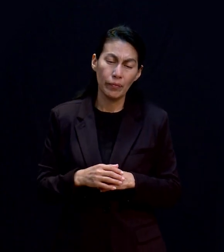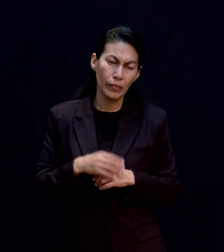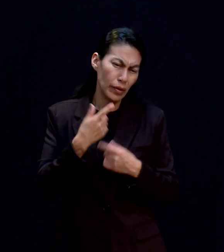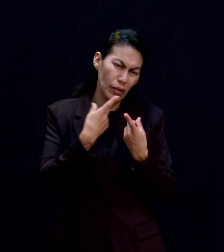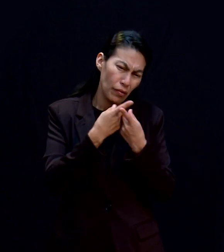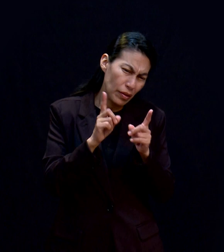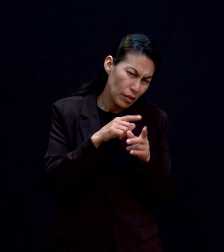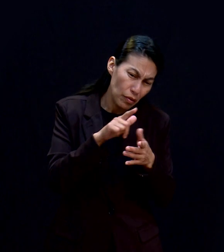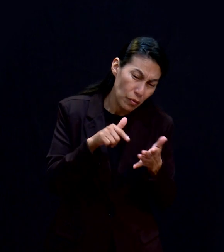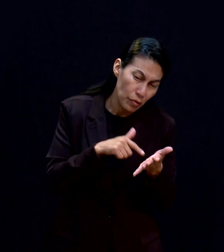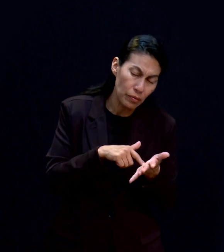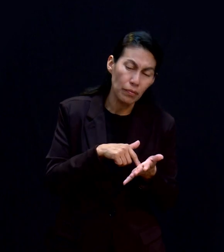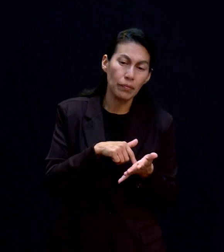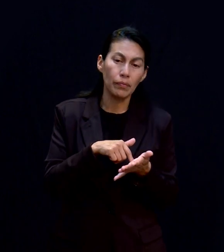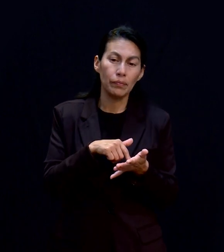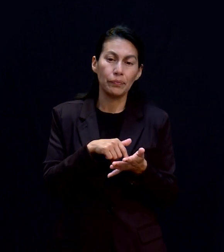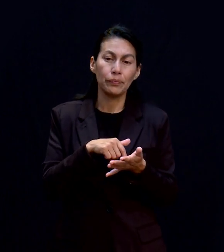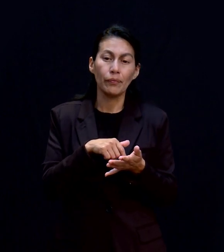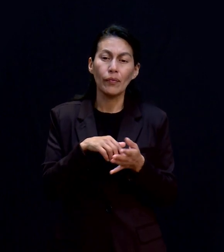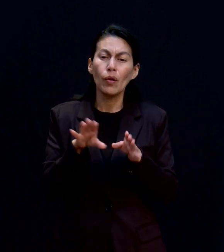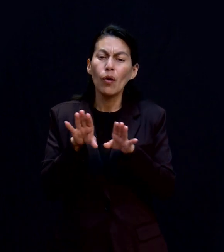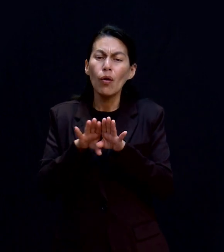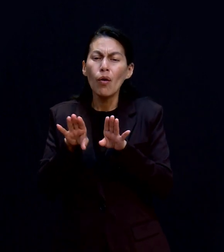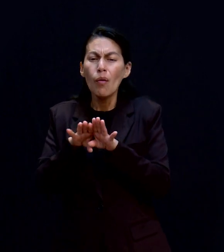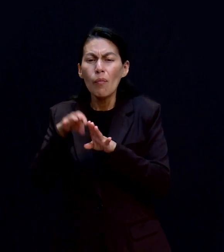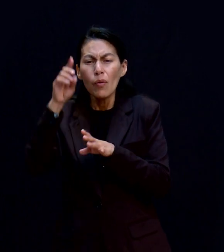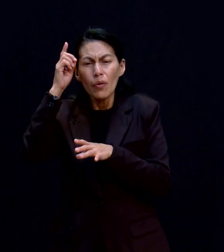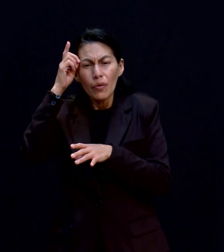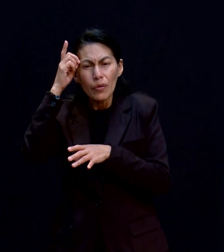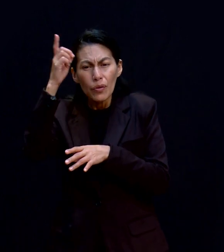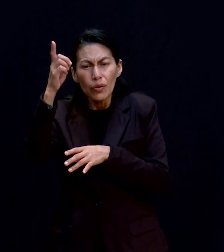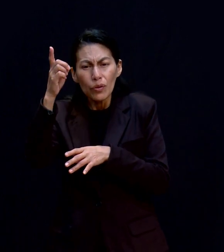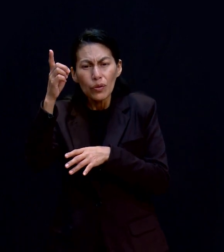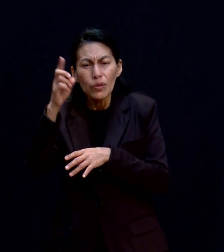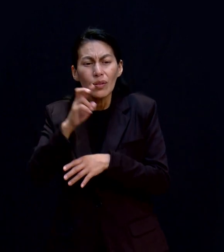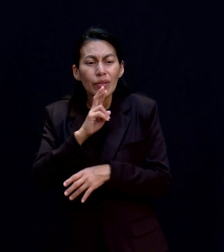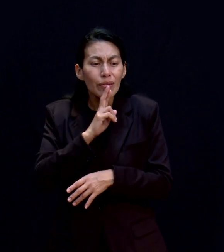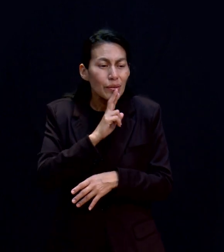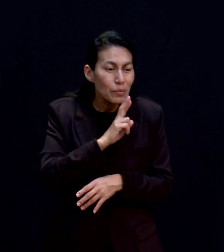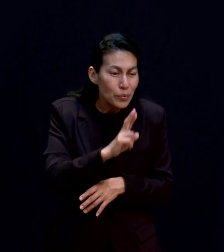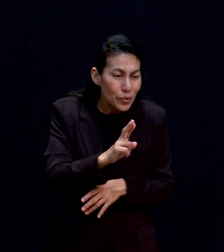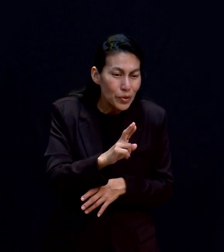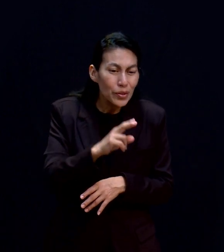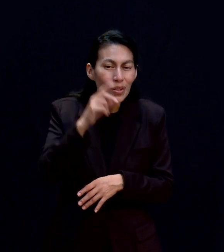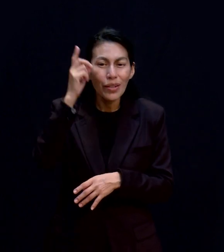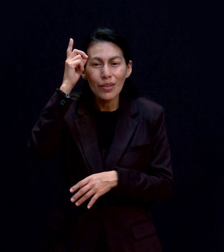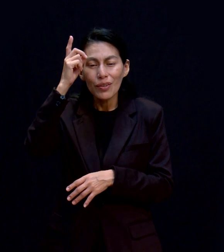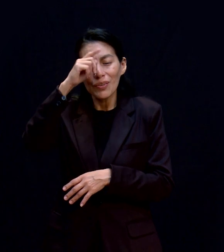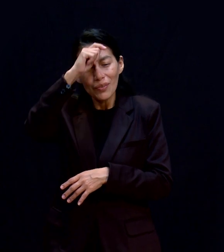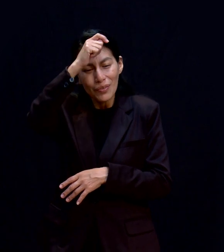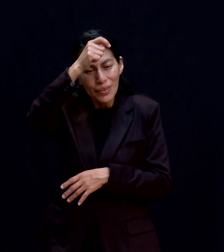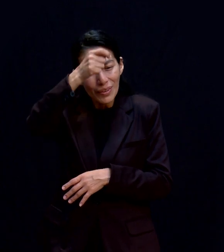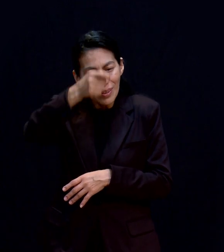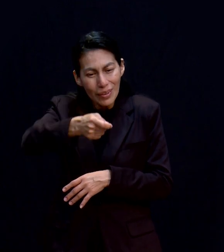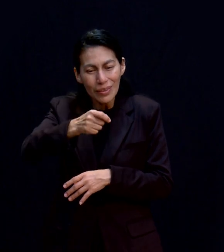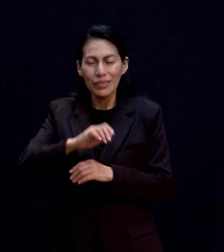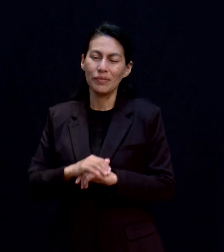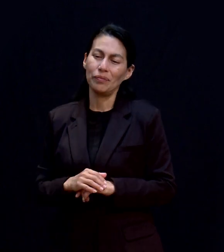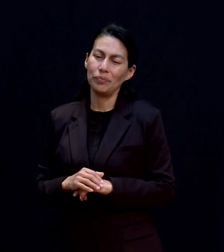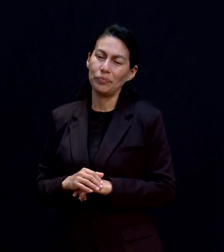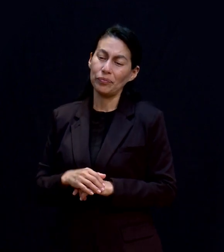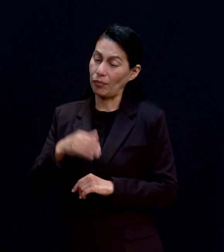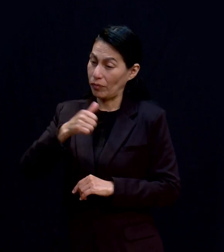gente y saber que dios para cada uno de sus hijos tiene respuestas tiene bendiciones